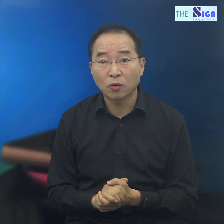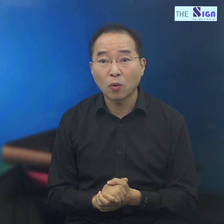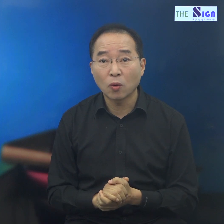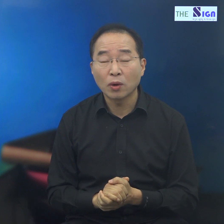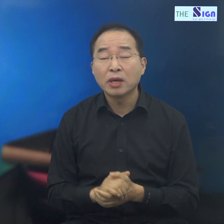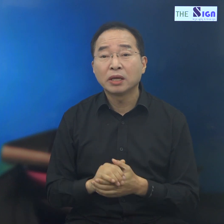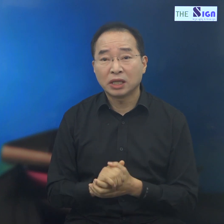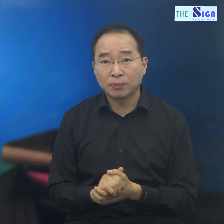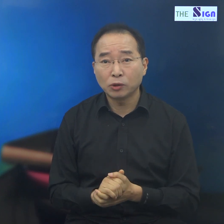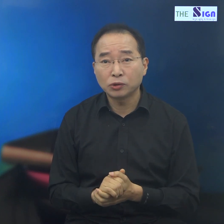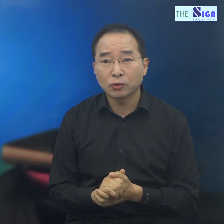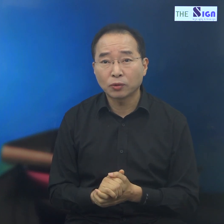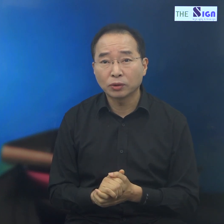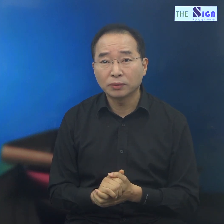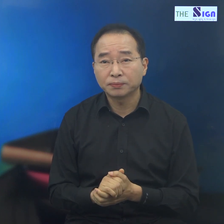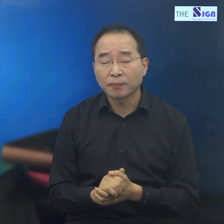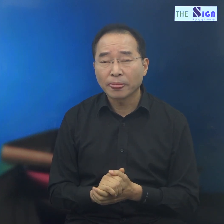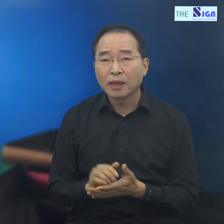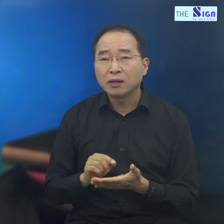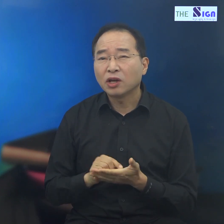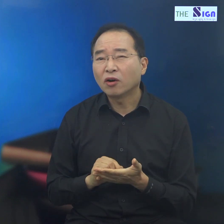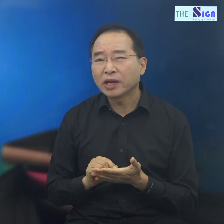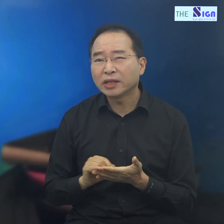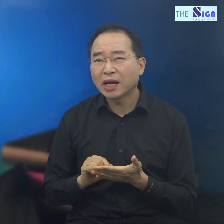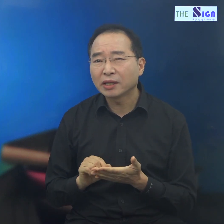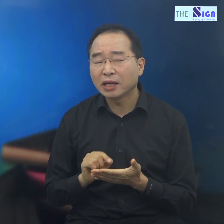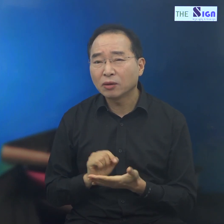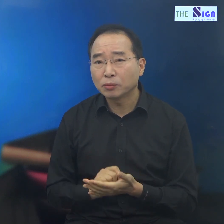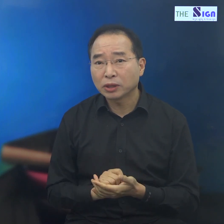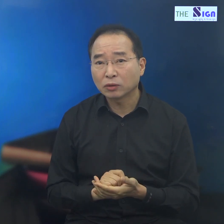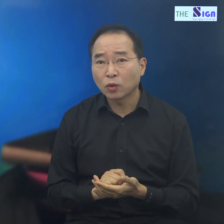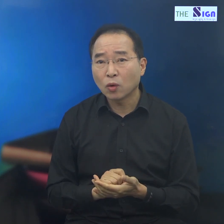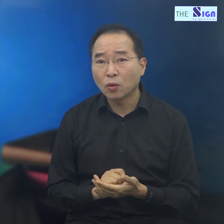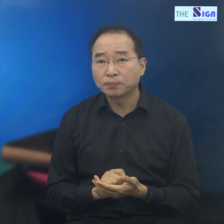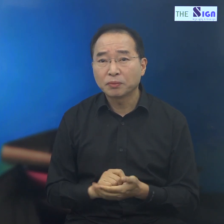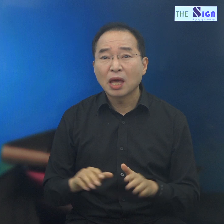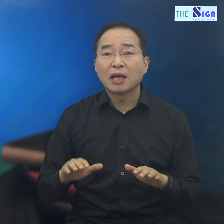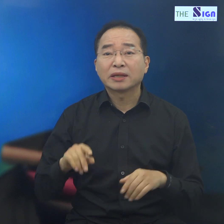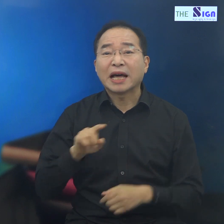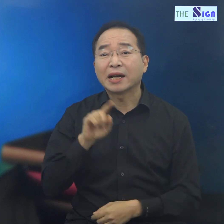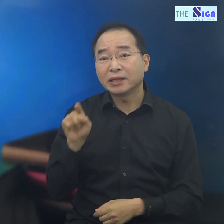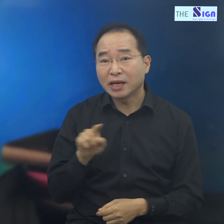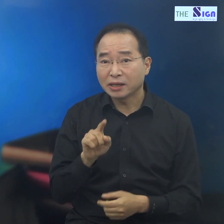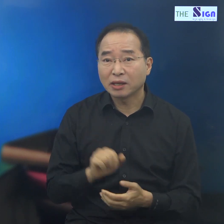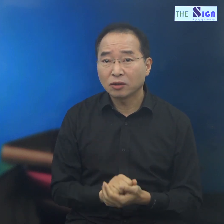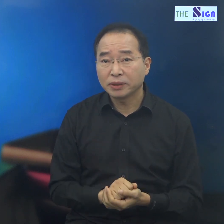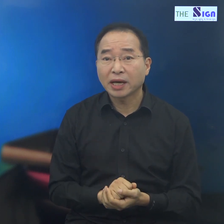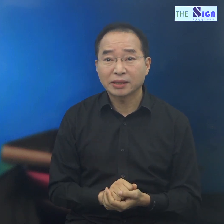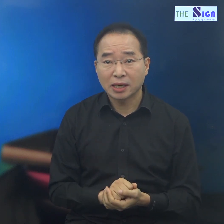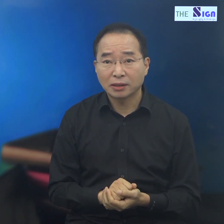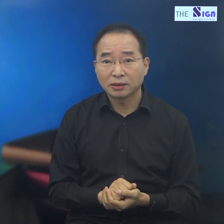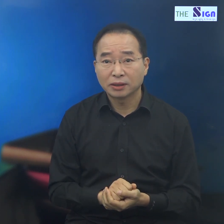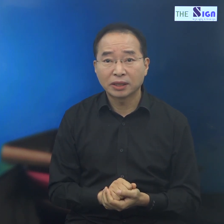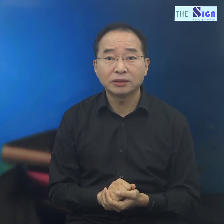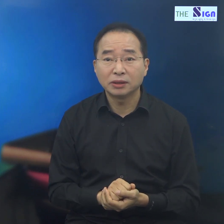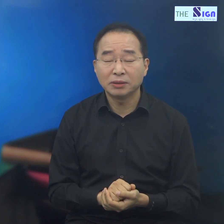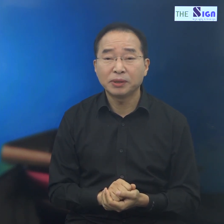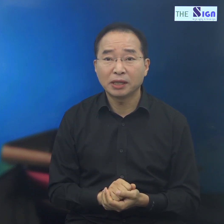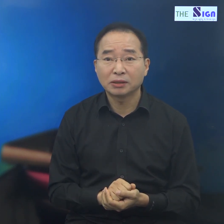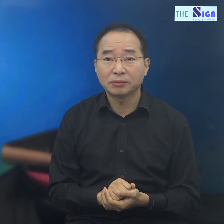되고, 기본적으로는 연에 대한 개념보다도 날에 대한 개념이 가장 큰 의미가 있습니다.